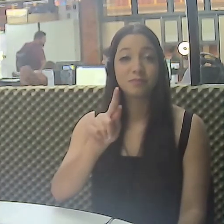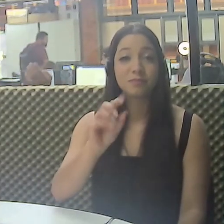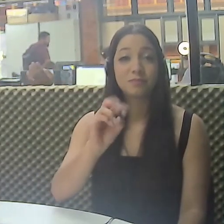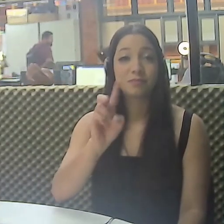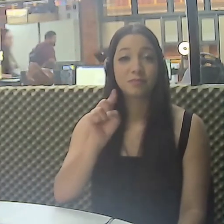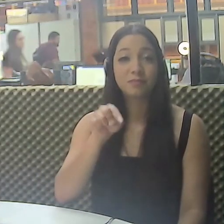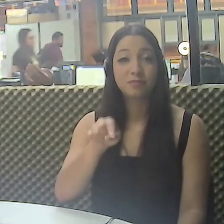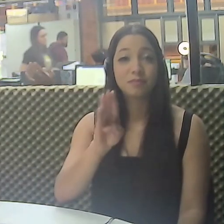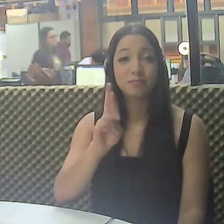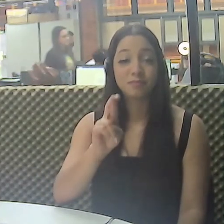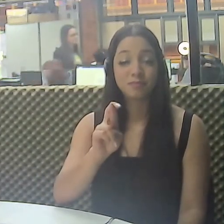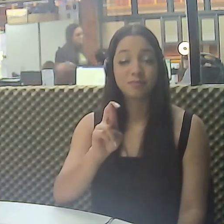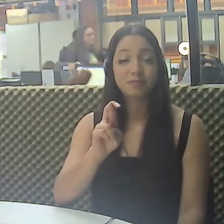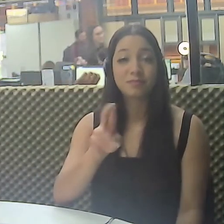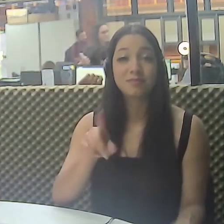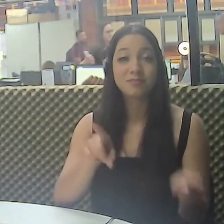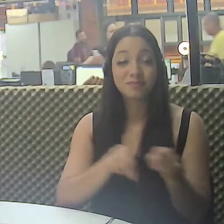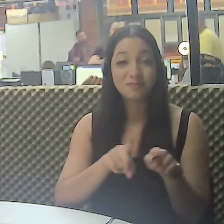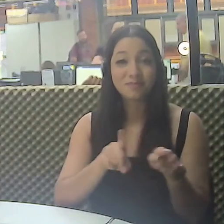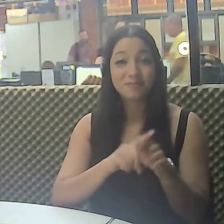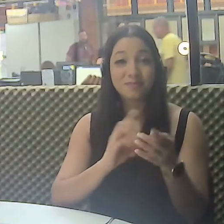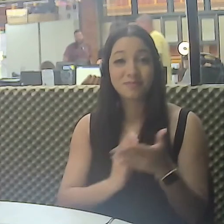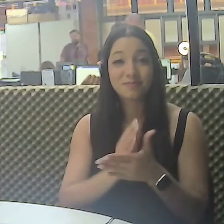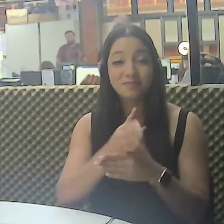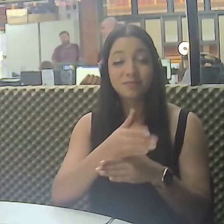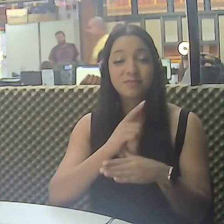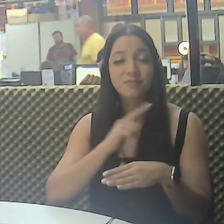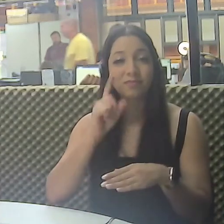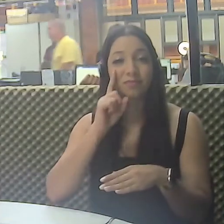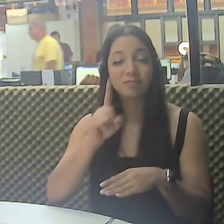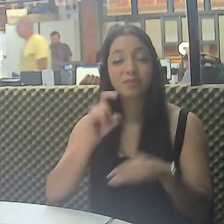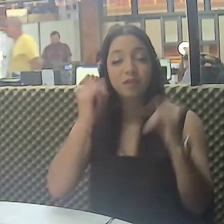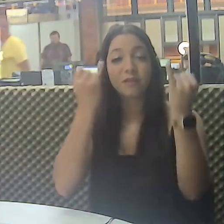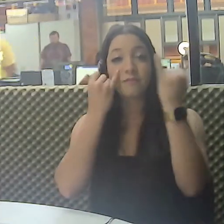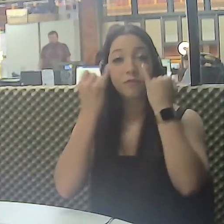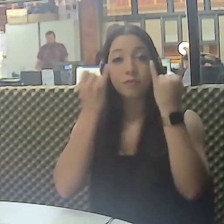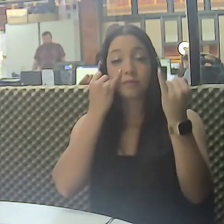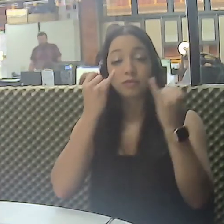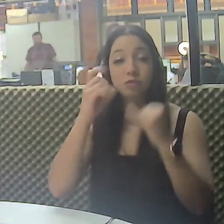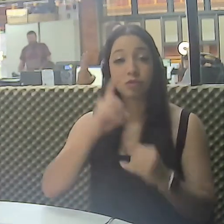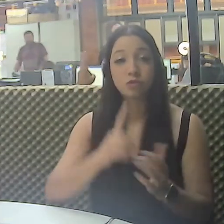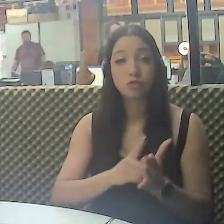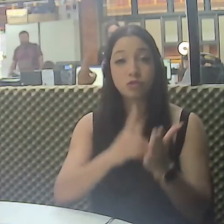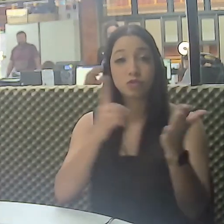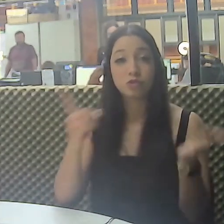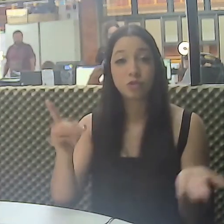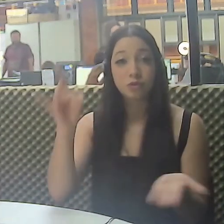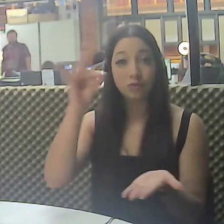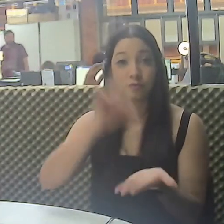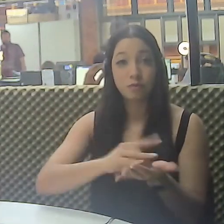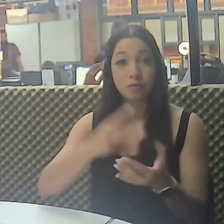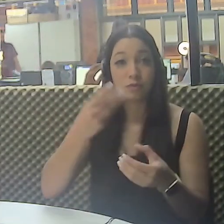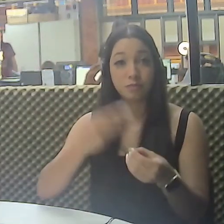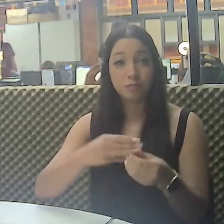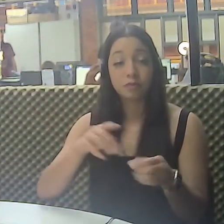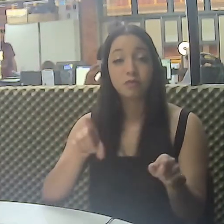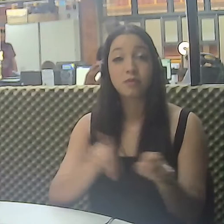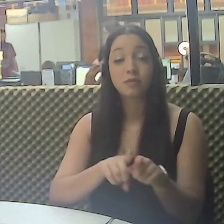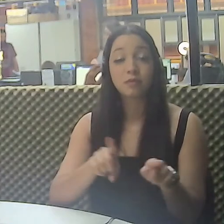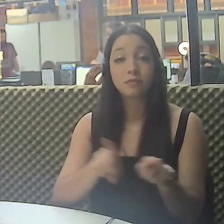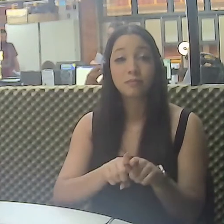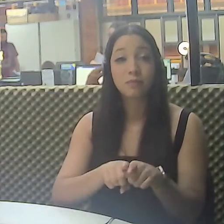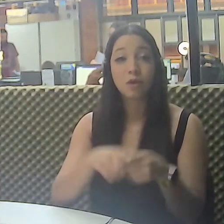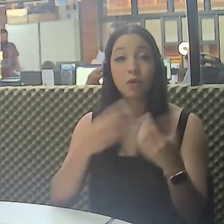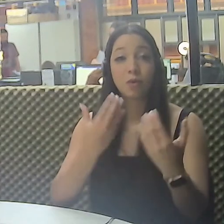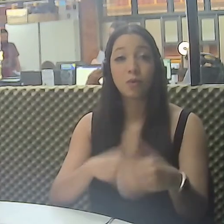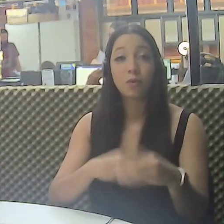www.uberlandia.mg.gov.br, e você pode acessar as informações tanto no Diário Oficial do Município, o DOM, quanto na página de